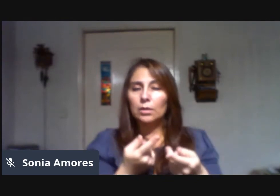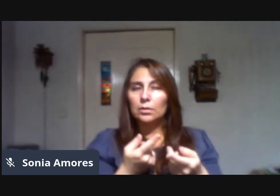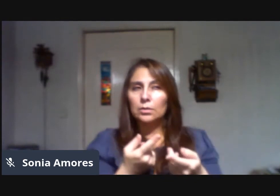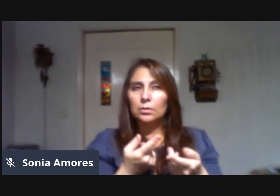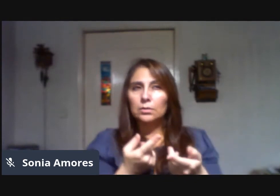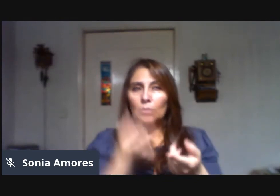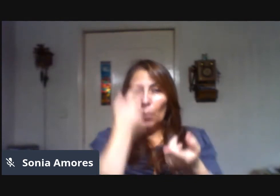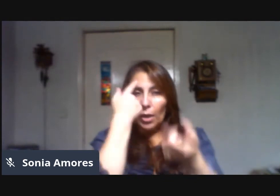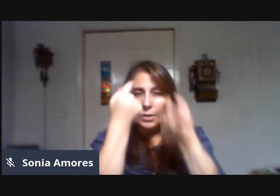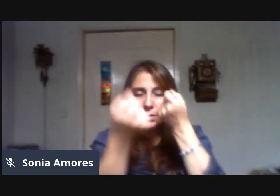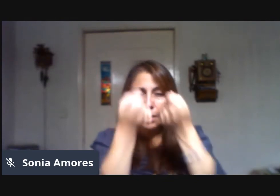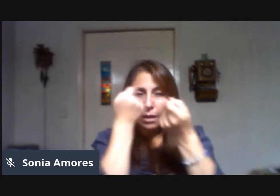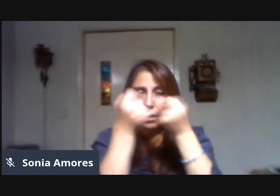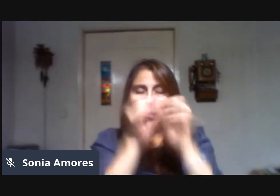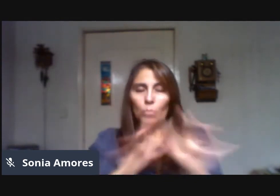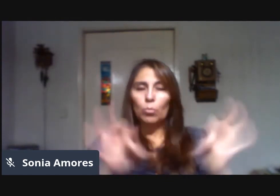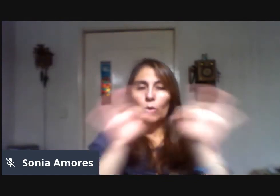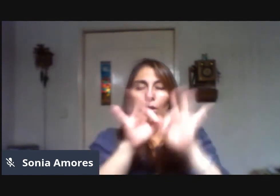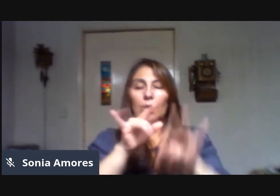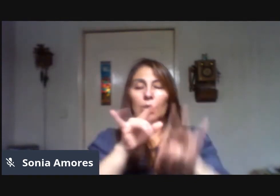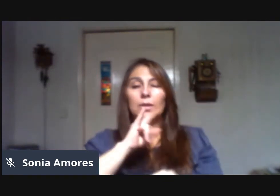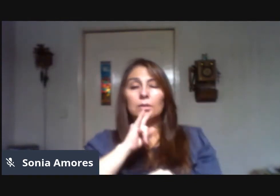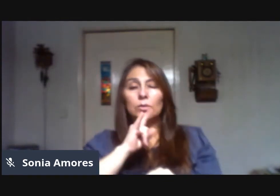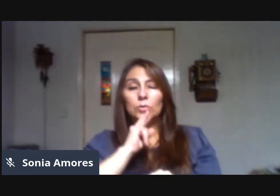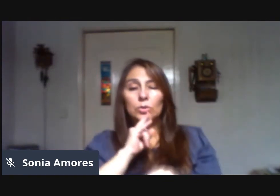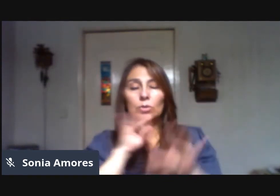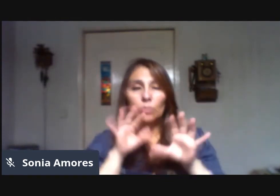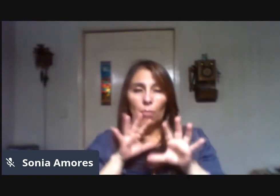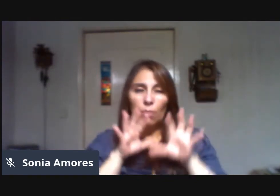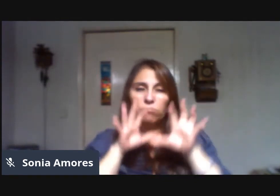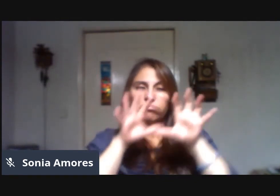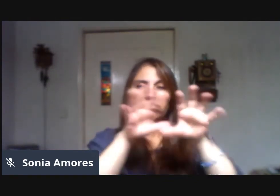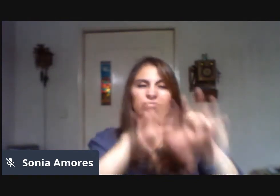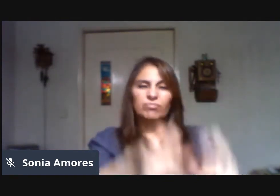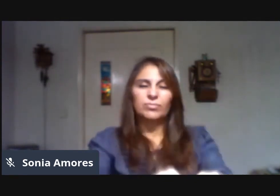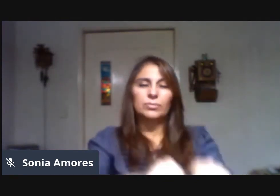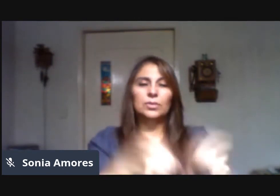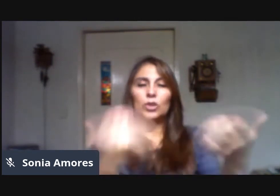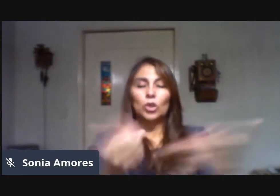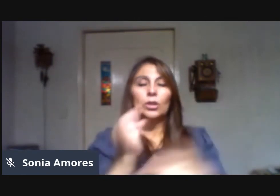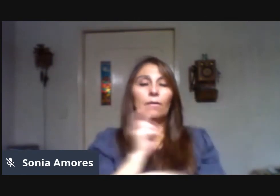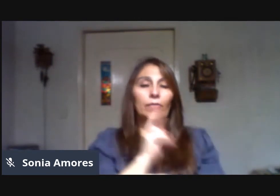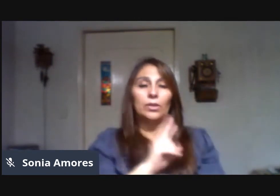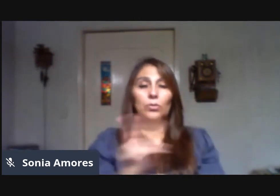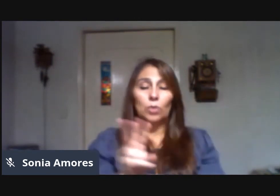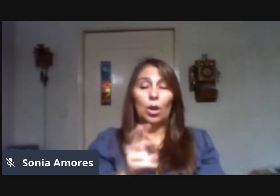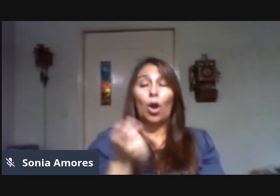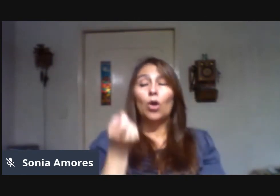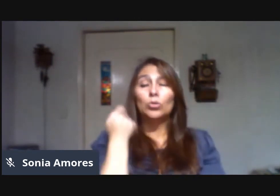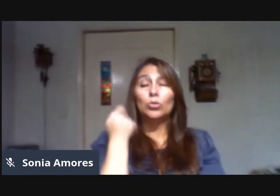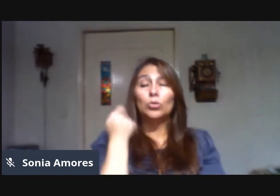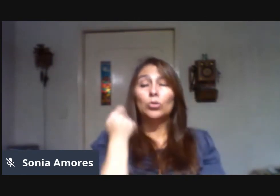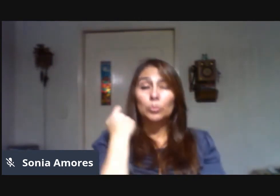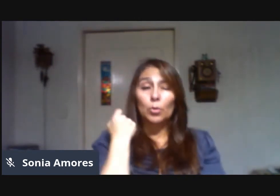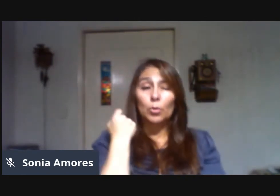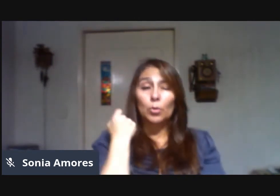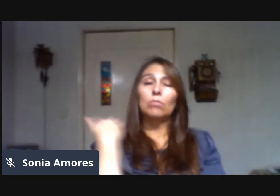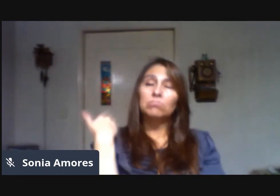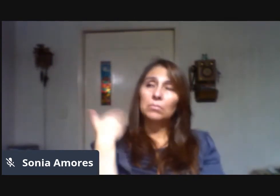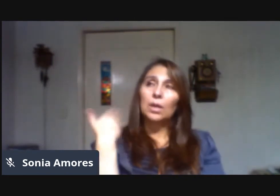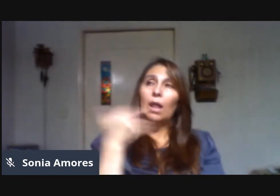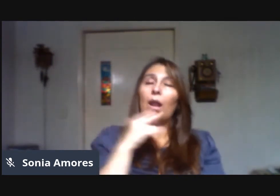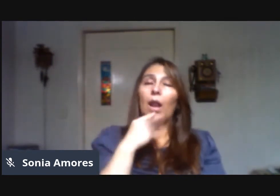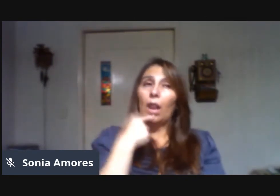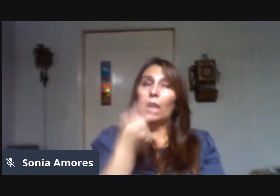Unidos, especialmente con la invasión en Venezuela. Ya hace algún tiempo se venía anunciando, pero digamos,